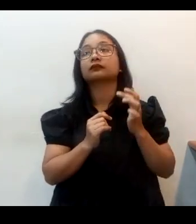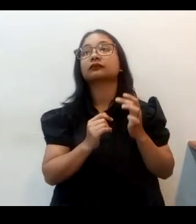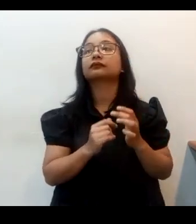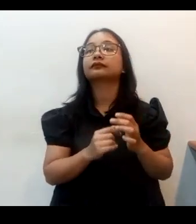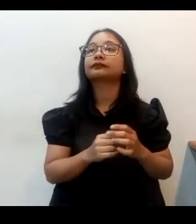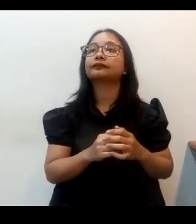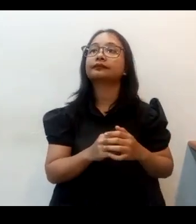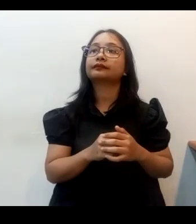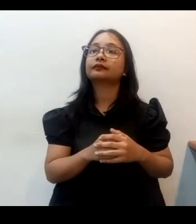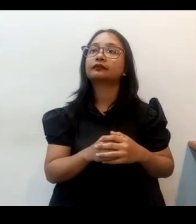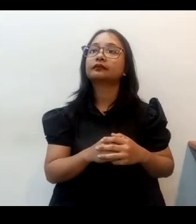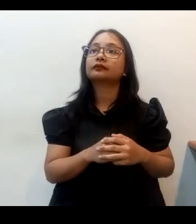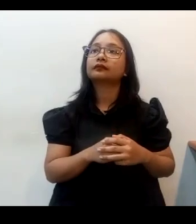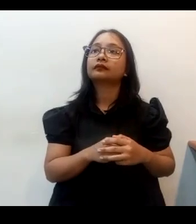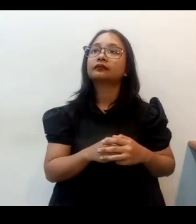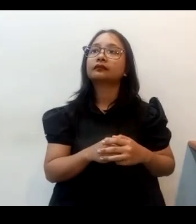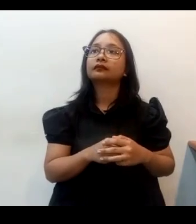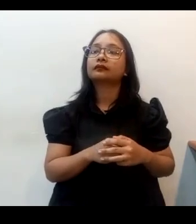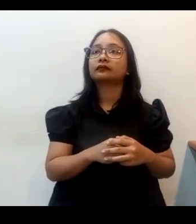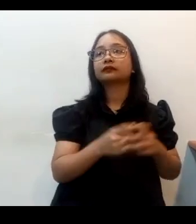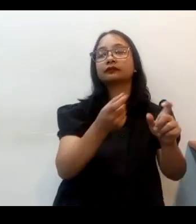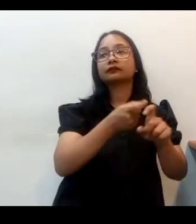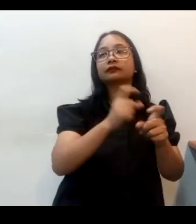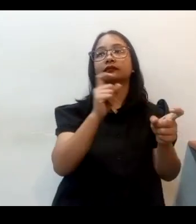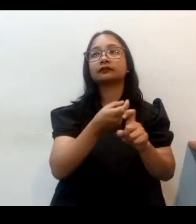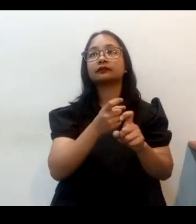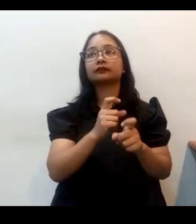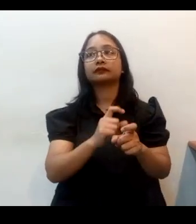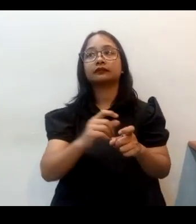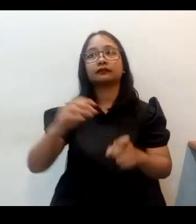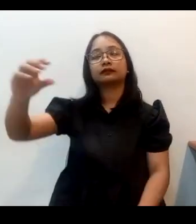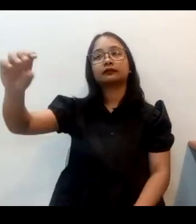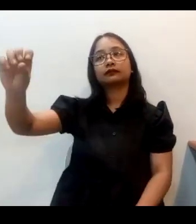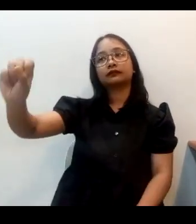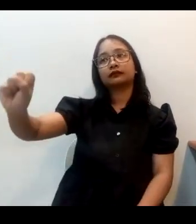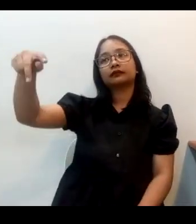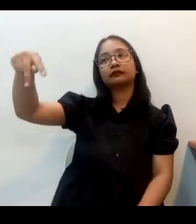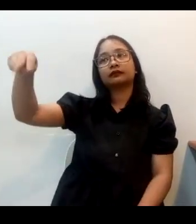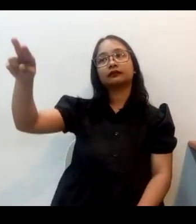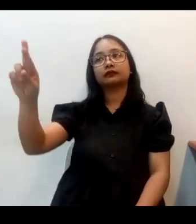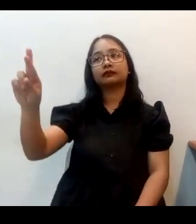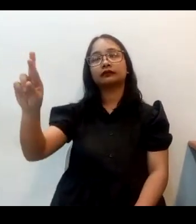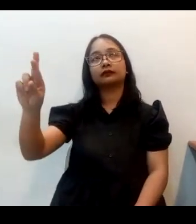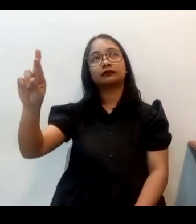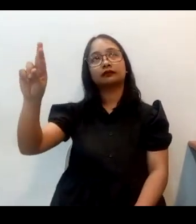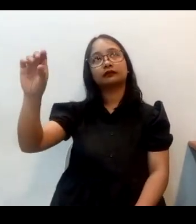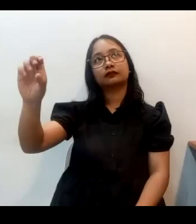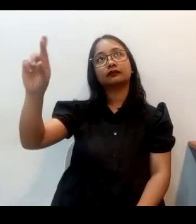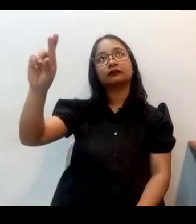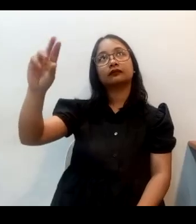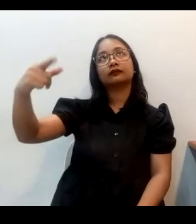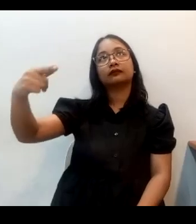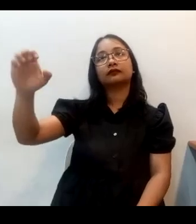some verses is just he write the T, and some verses he write the T and P. Kaya sa Biblia po ni Spurgeon, yung